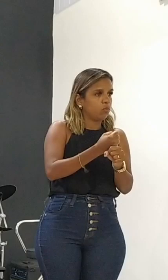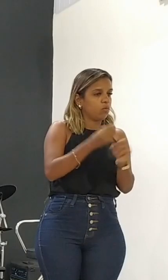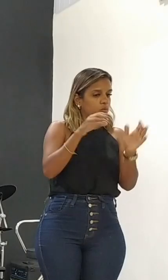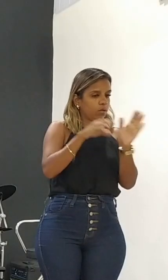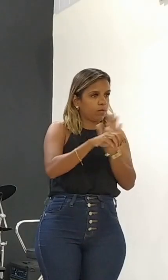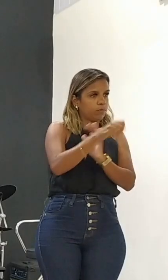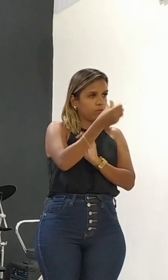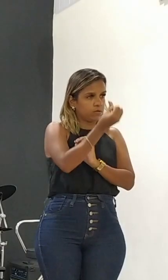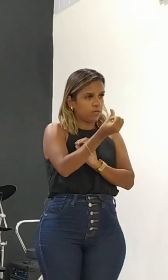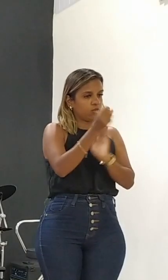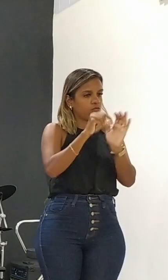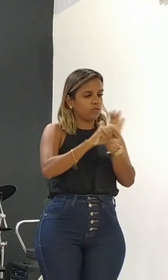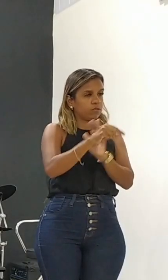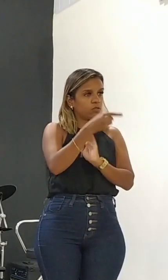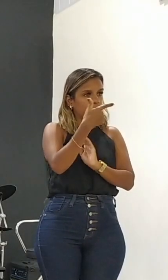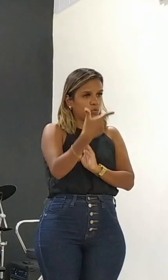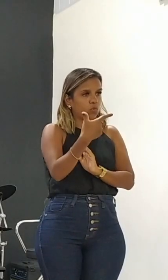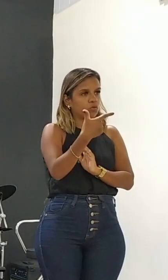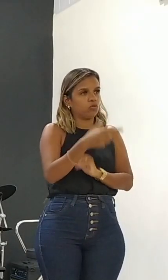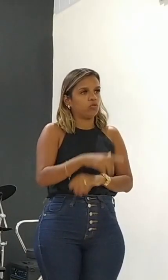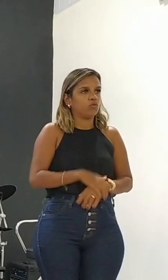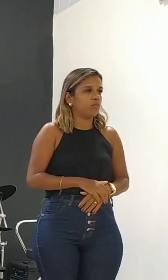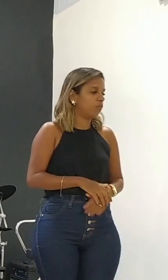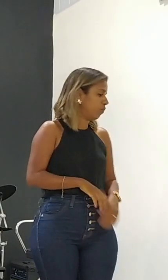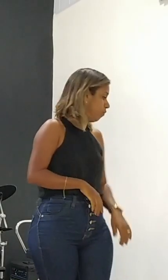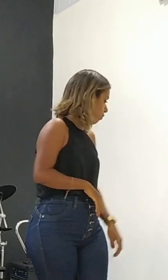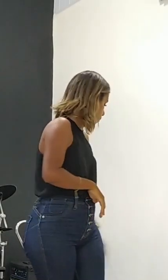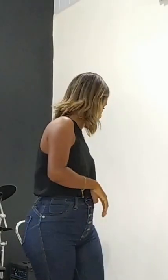no versículo de número 2, capítulo 6, 2,